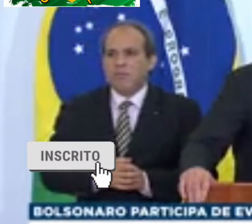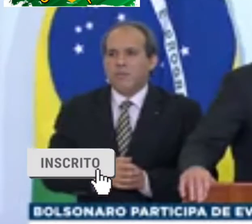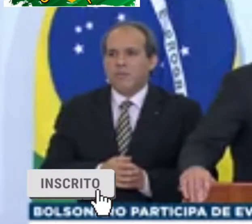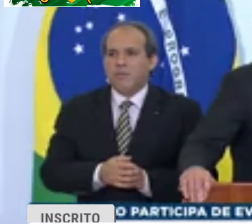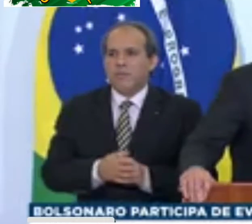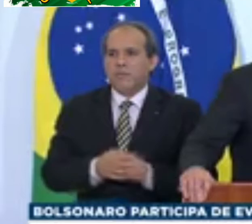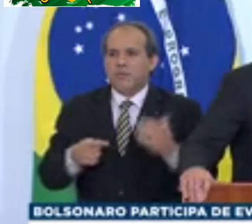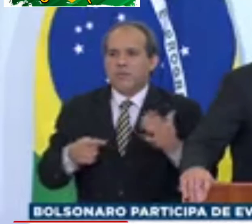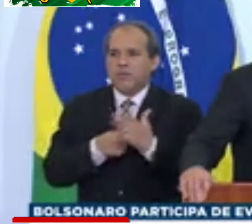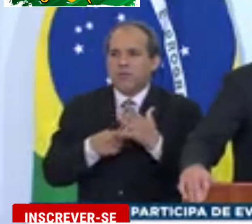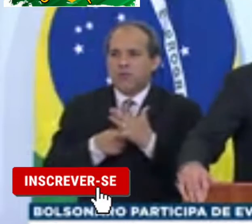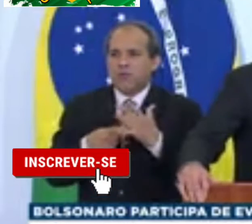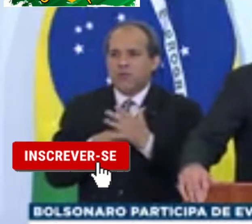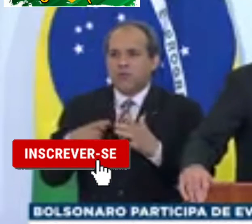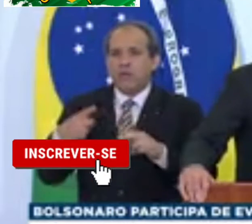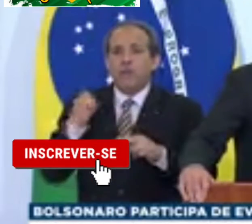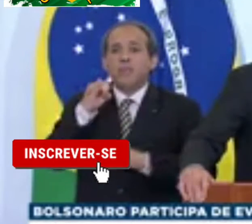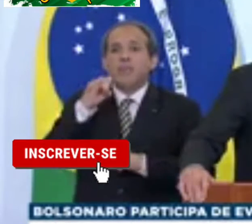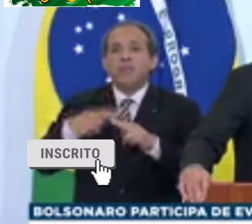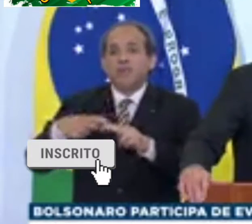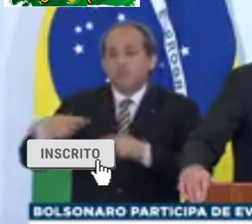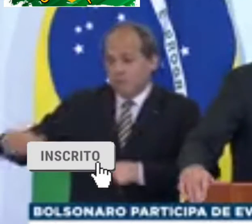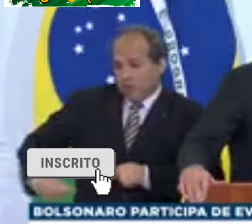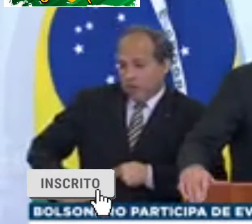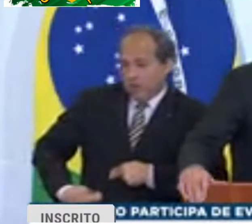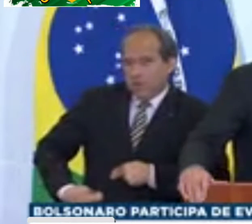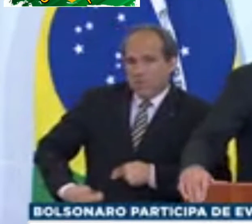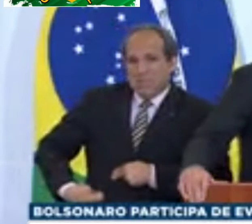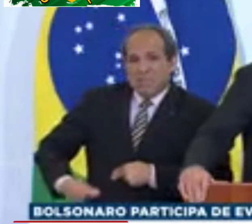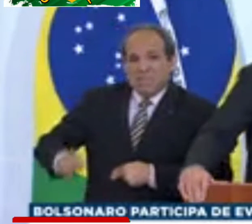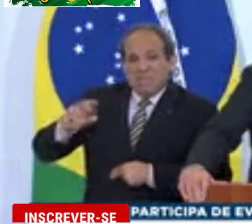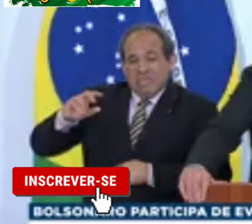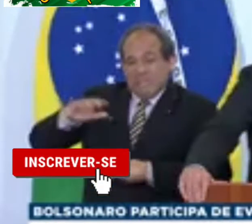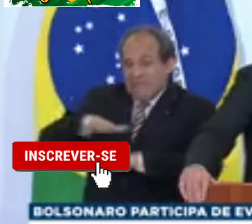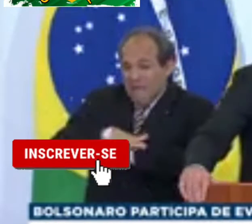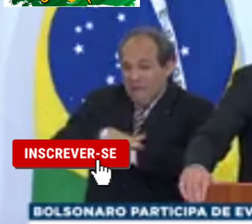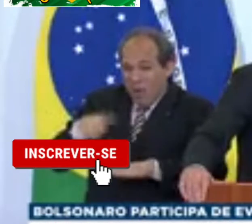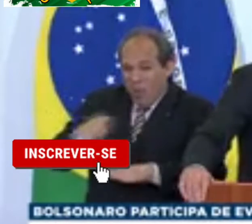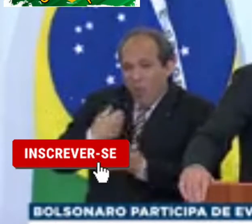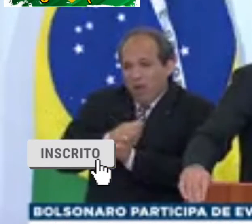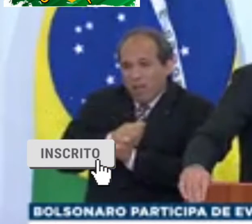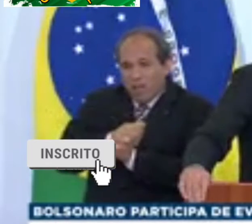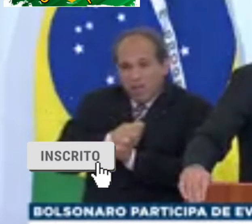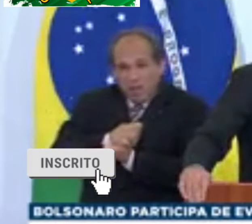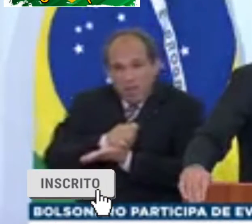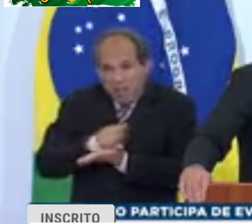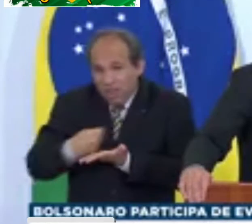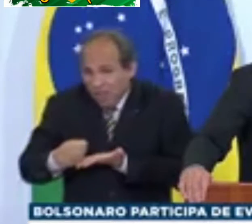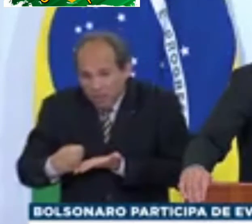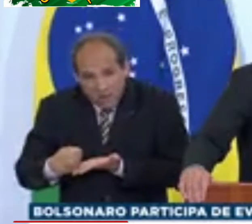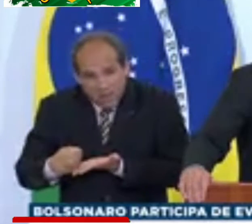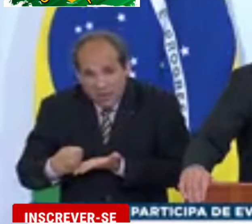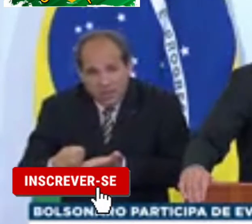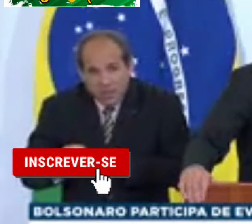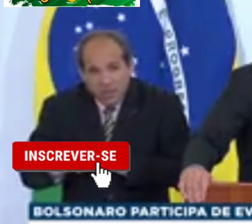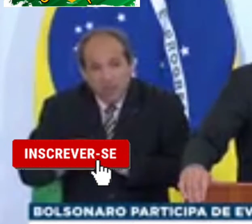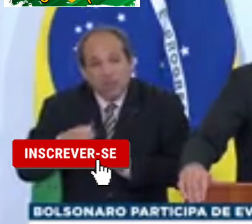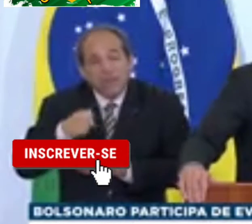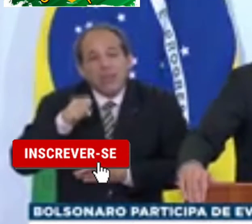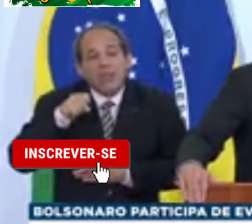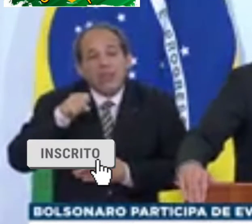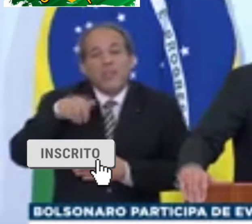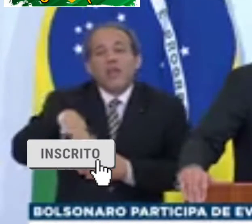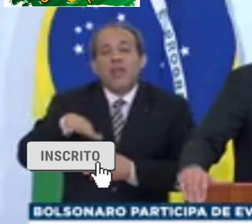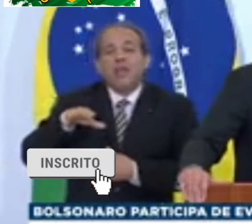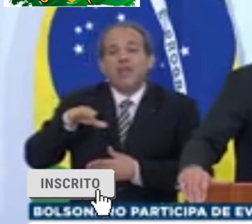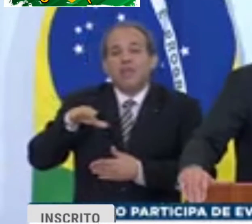Se a facada fosse decisiva naquele momento, é só imaginar quem estaria